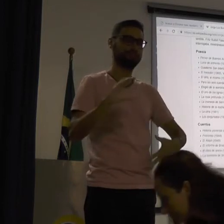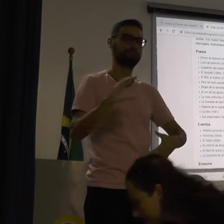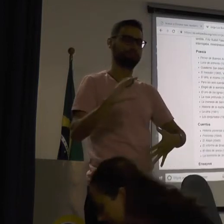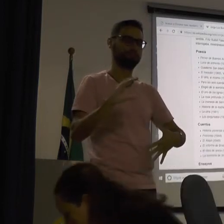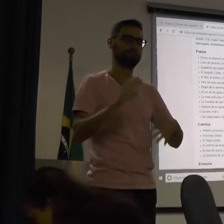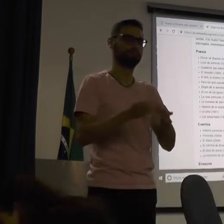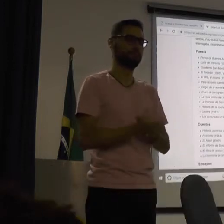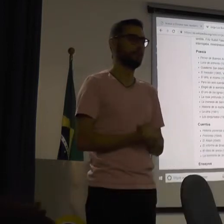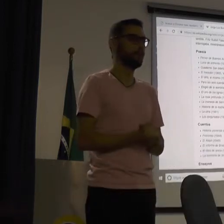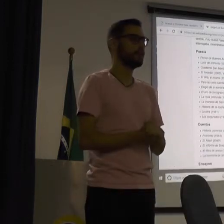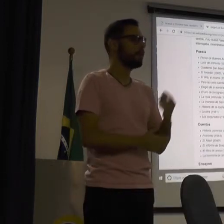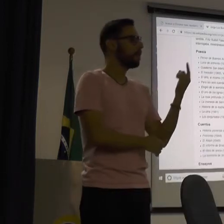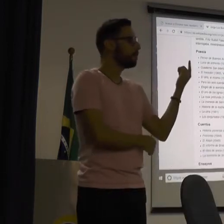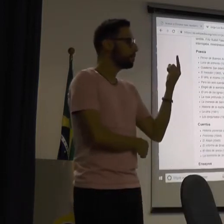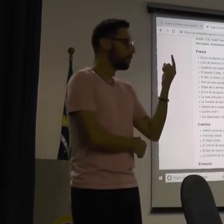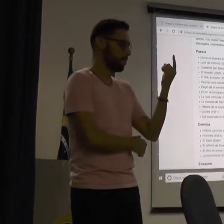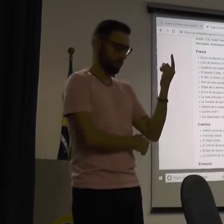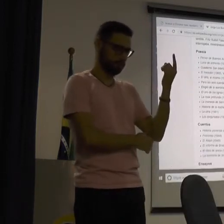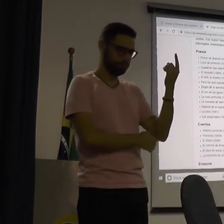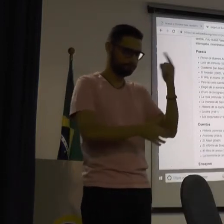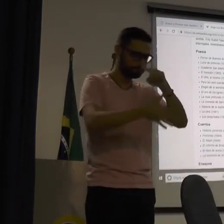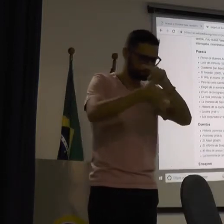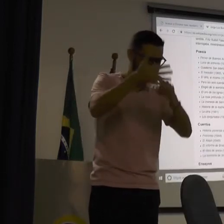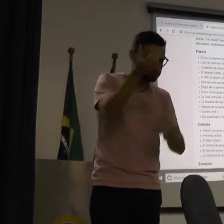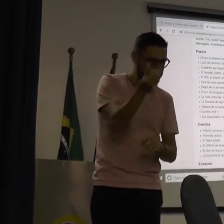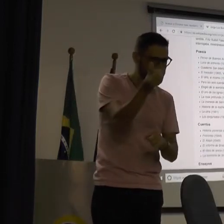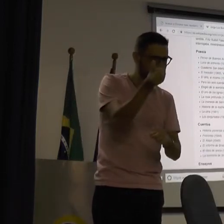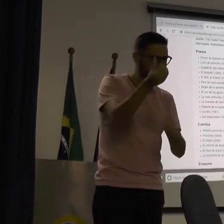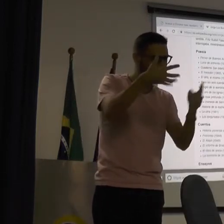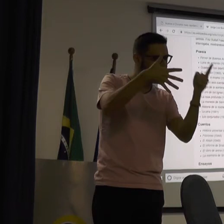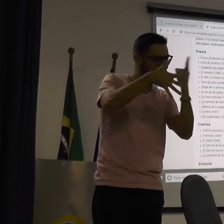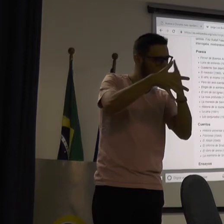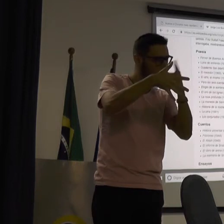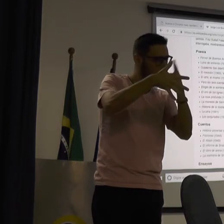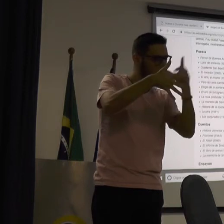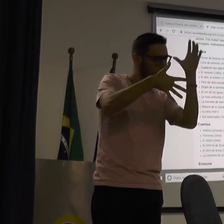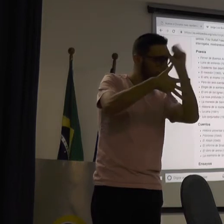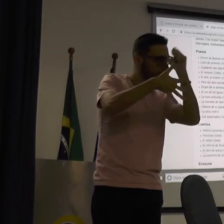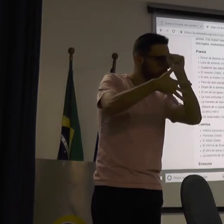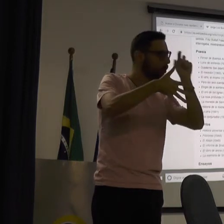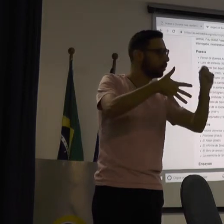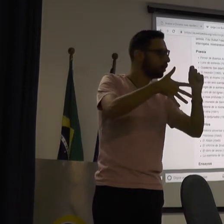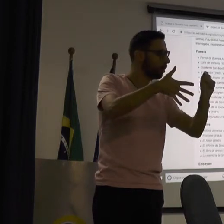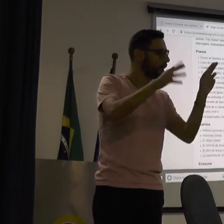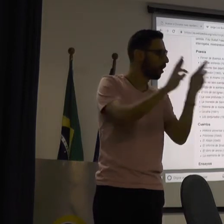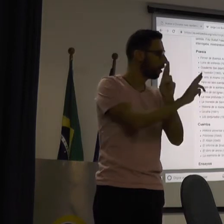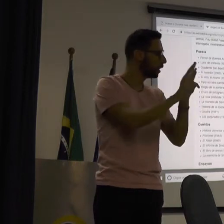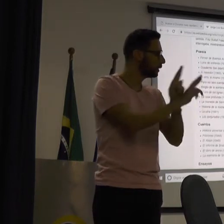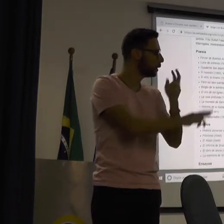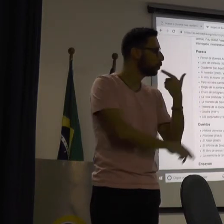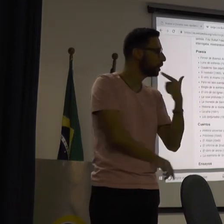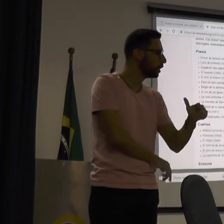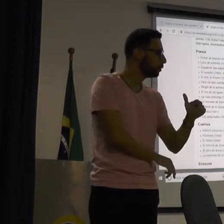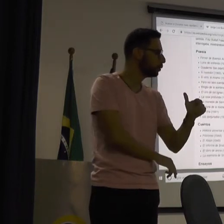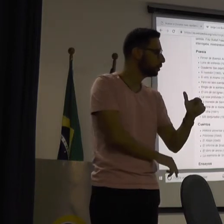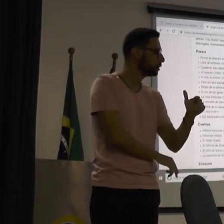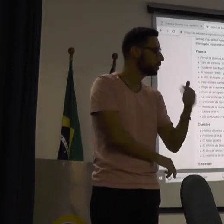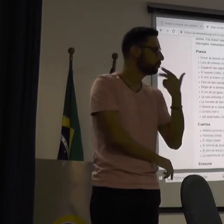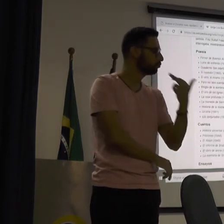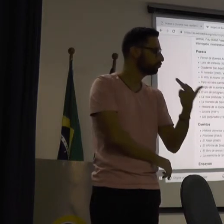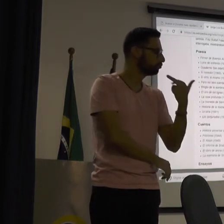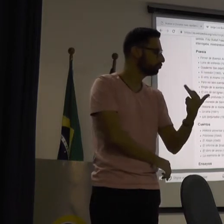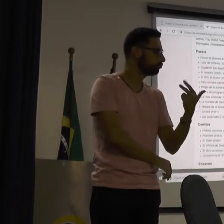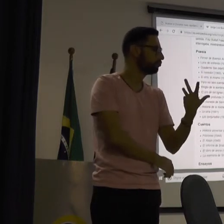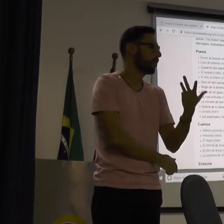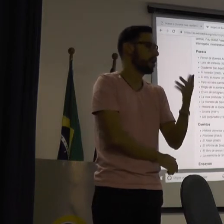a primeira lição do Borges aí foi a história das línguas estrangeiras, não como, em geral, quando a gente estuda uma